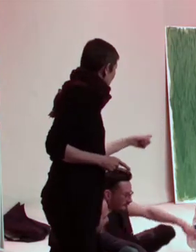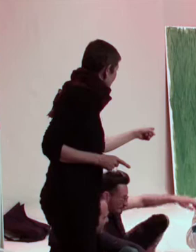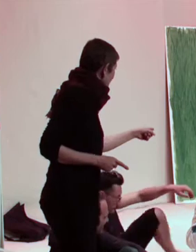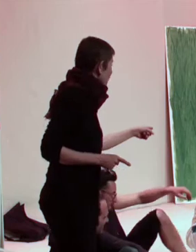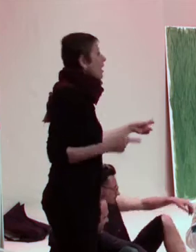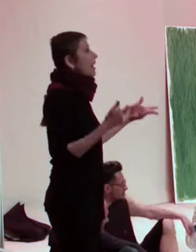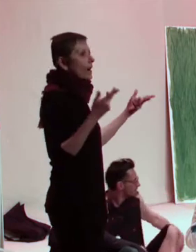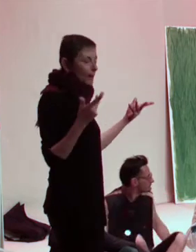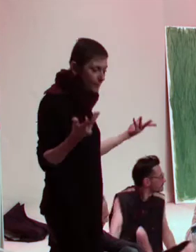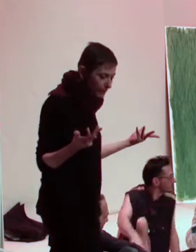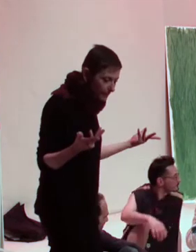Alors,